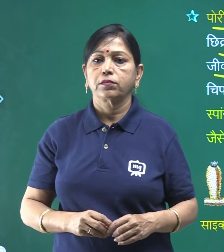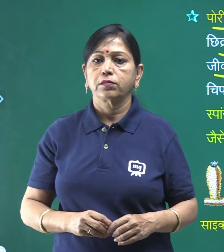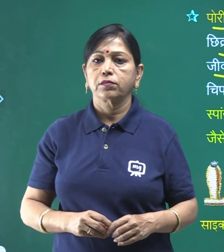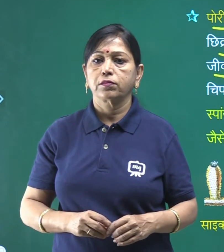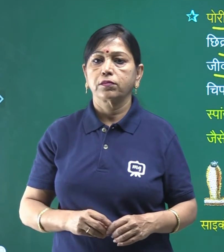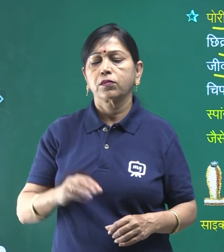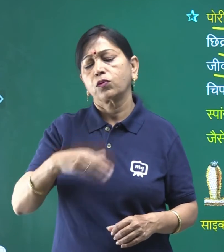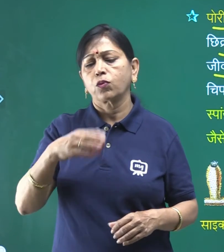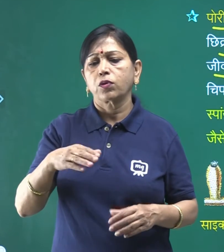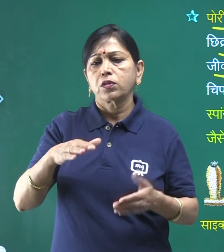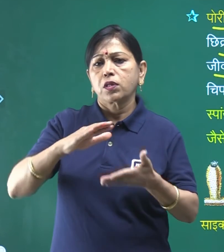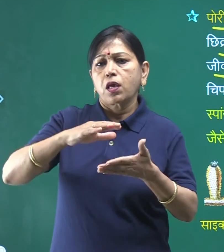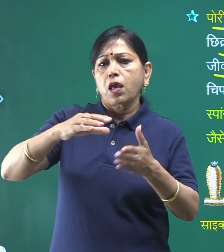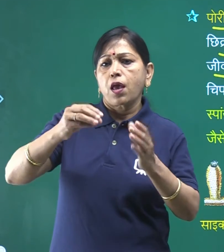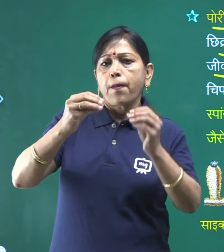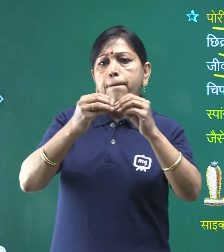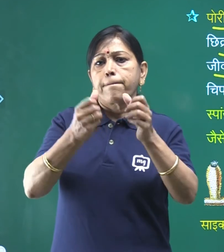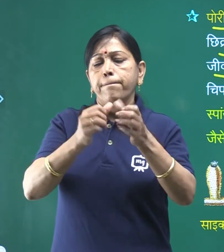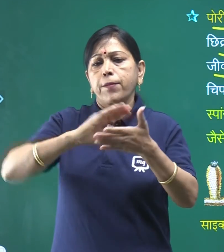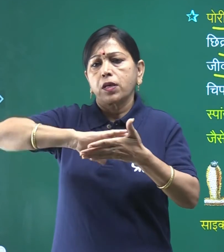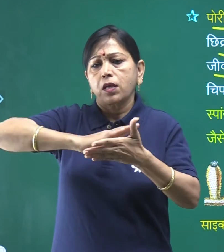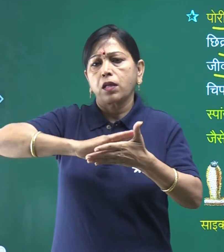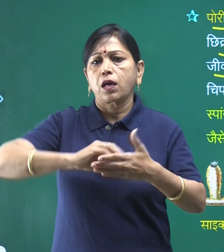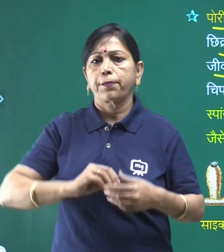जो किसी आधार पर